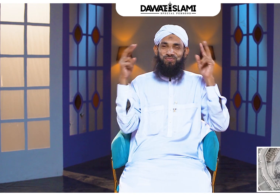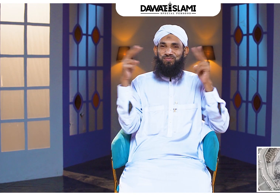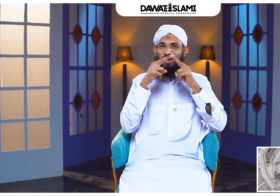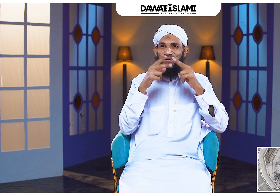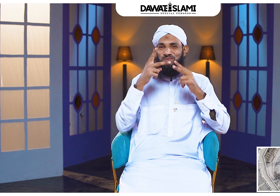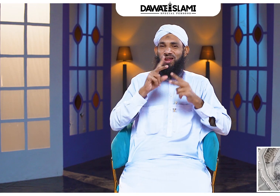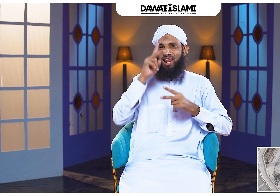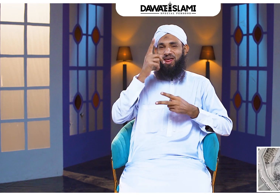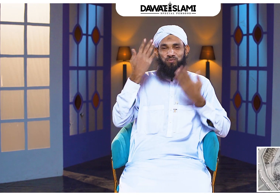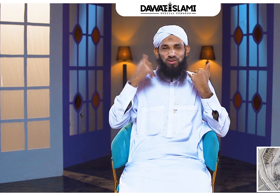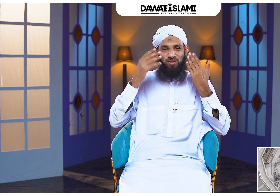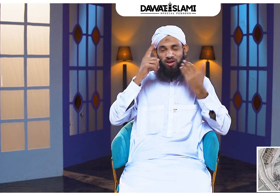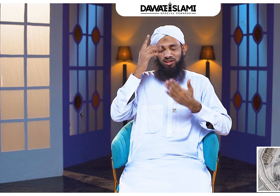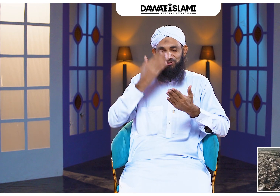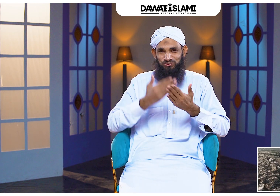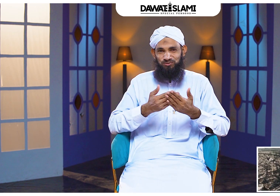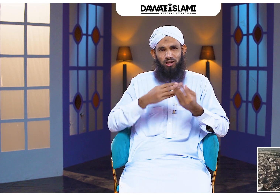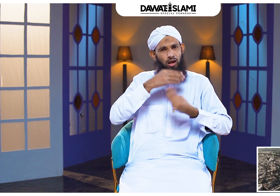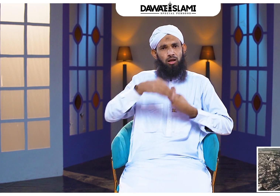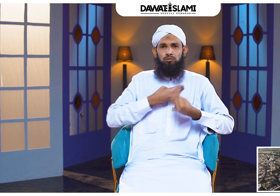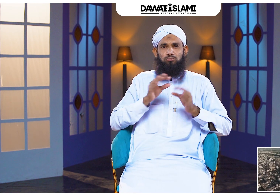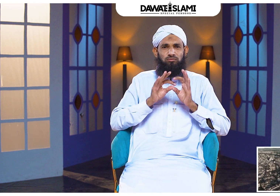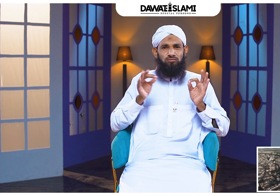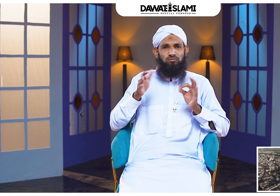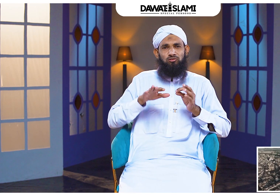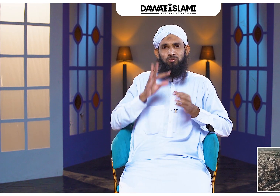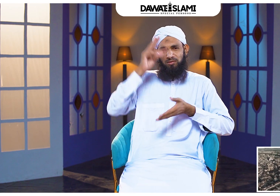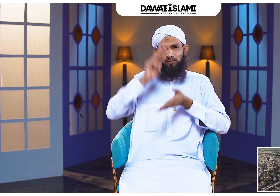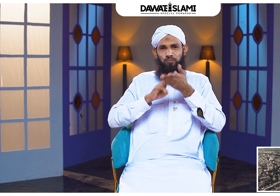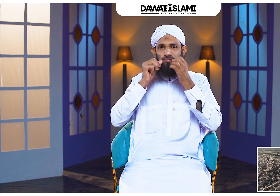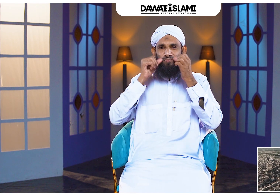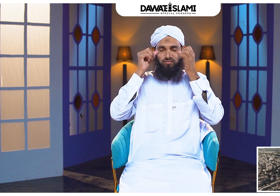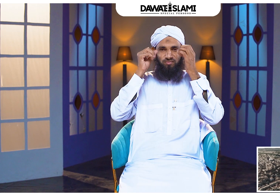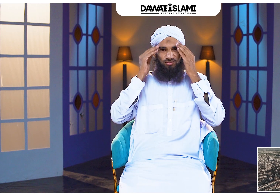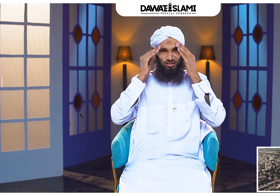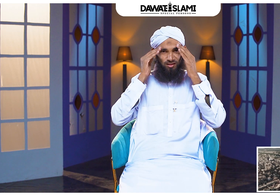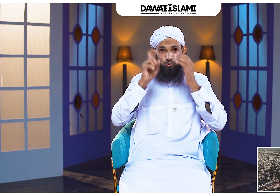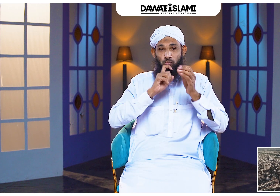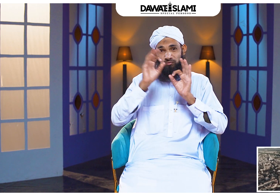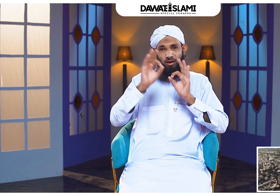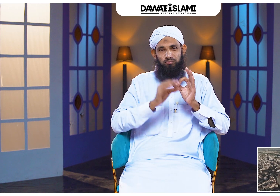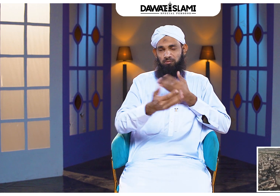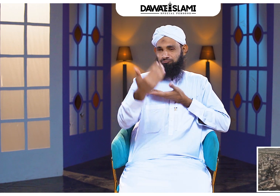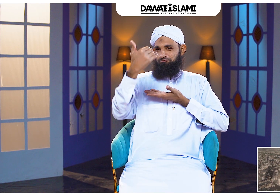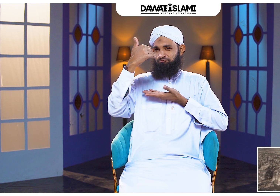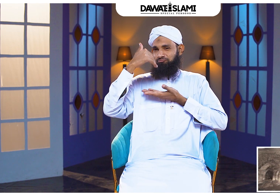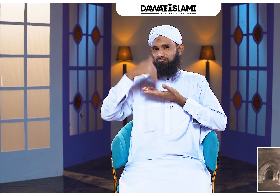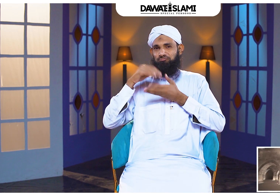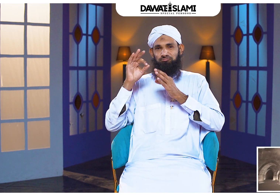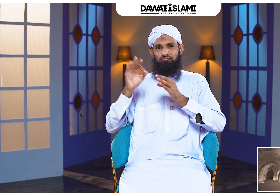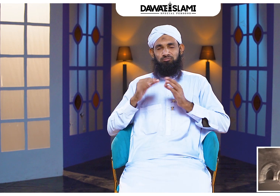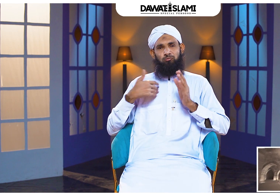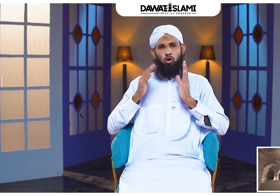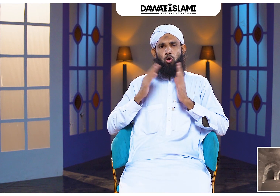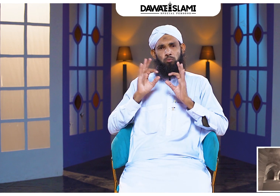عافیت خراسان واپس جاؤ گے۔ جب تم اپنے مالک کے پاس پہنچو تو اسے کہنا کہ اللہ کے رسول نے فرمایا، بے شک اللہ اور اس کے رسول